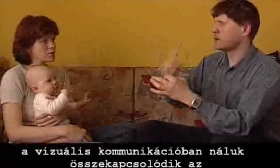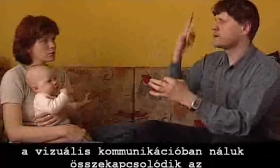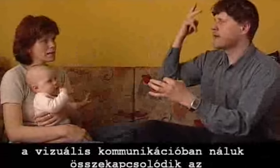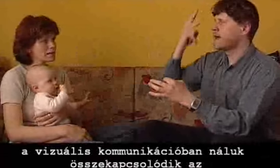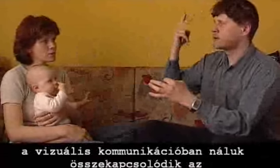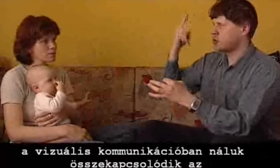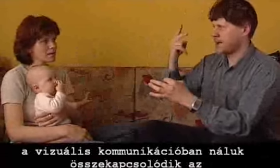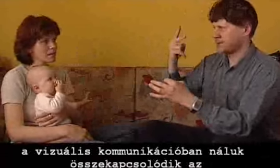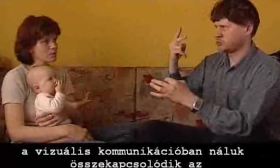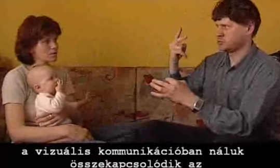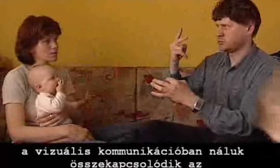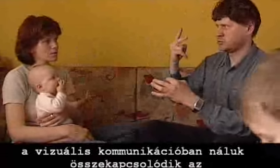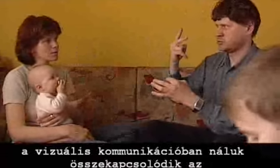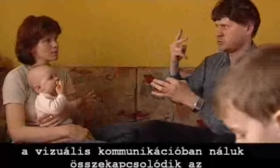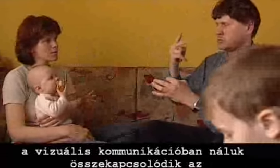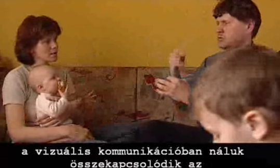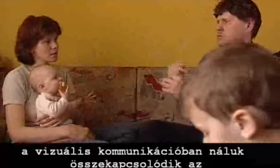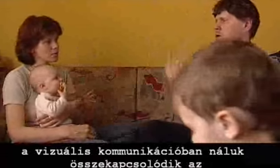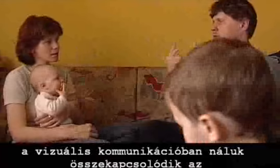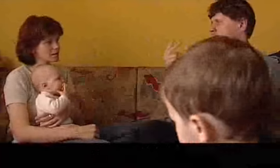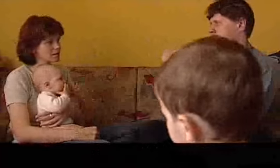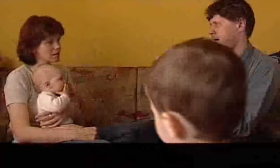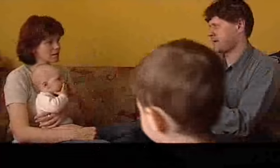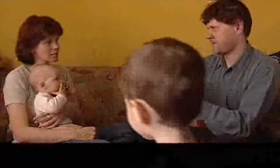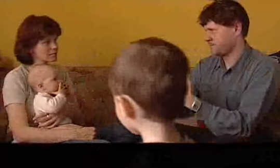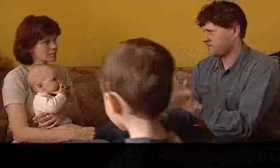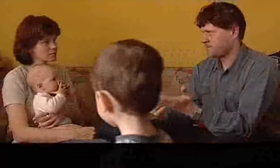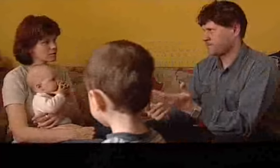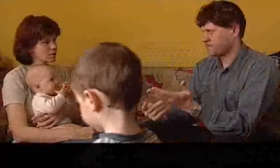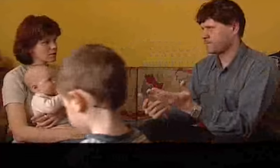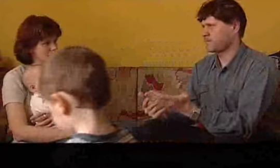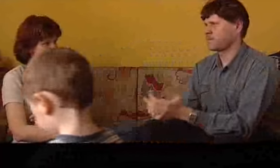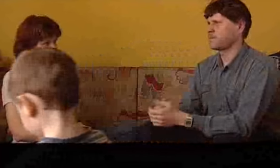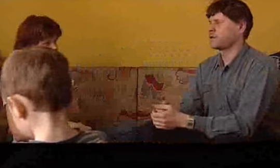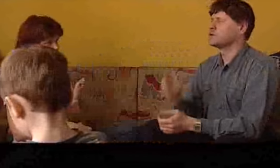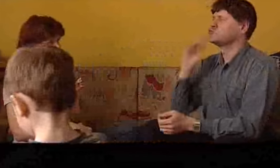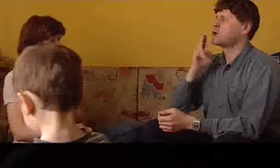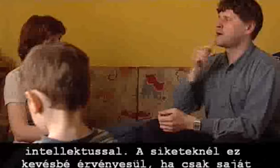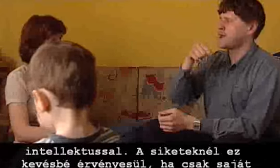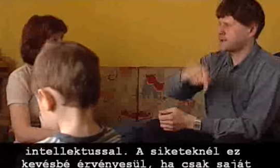vizuális kommunikációban náluk összekapcsolódik az intellektussal.